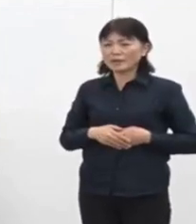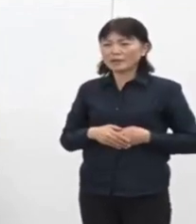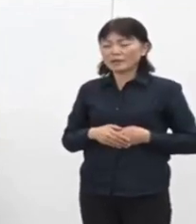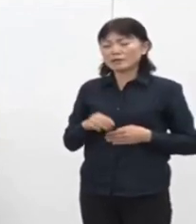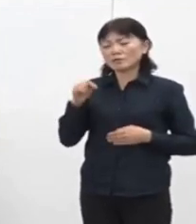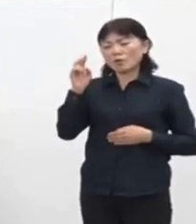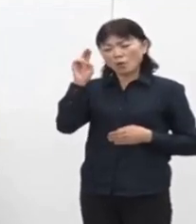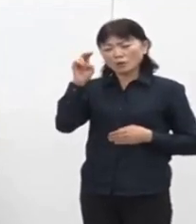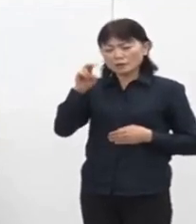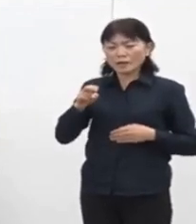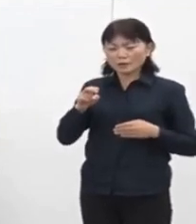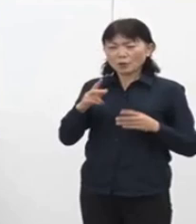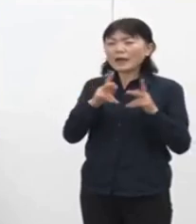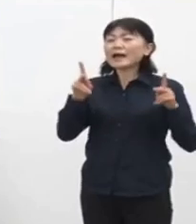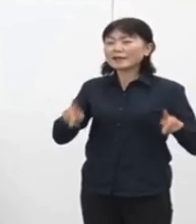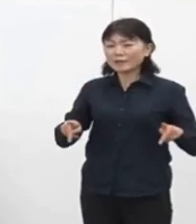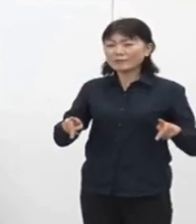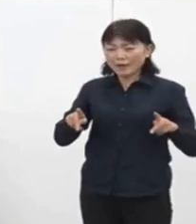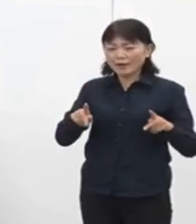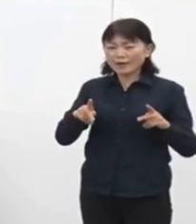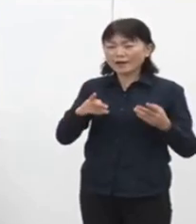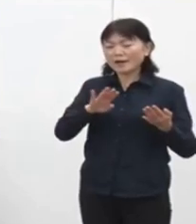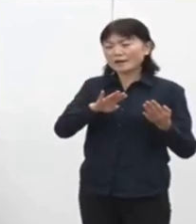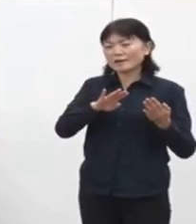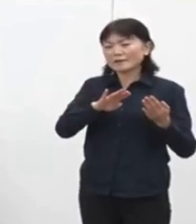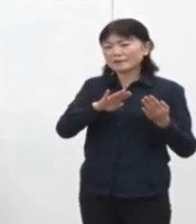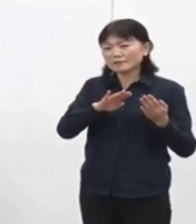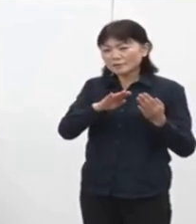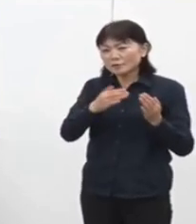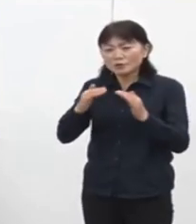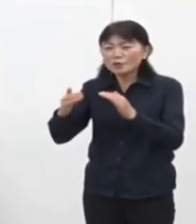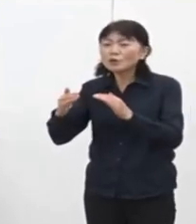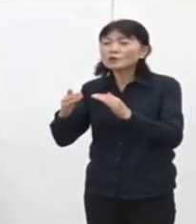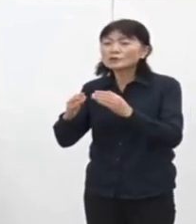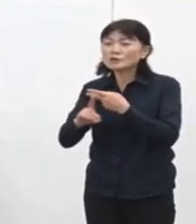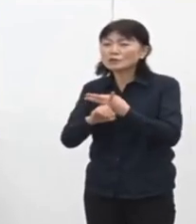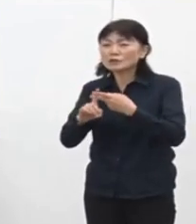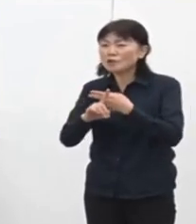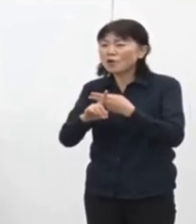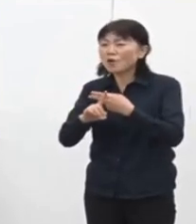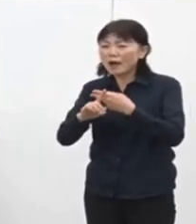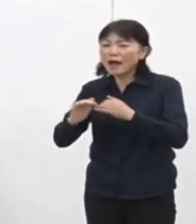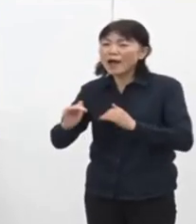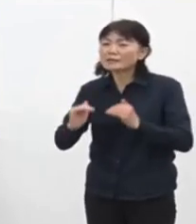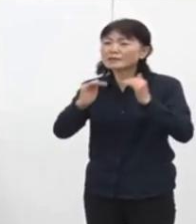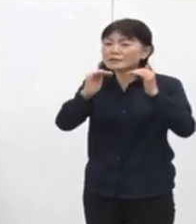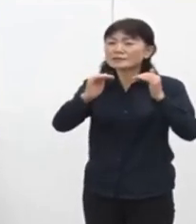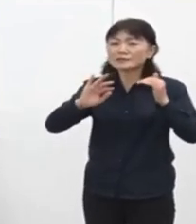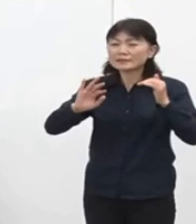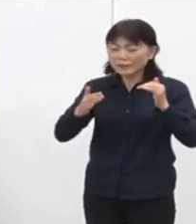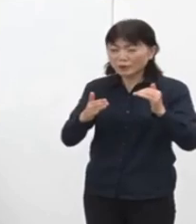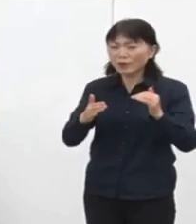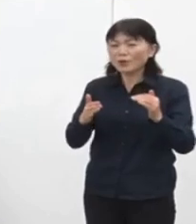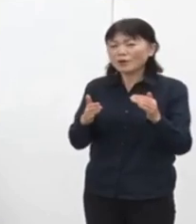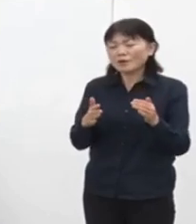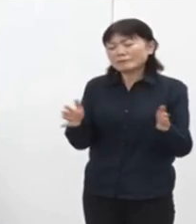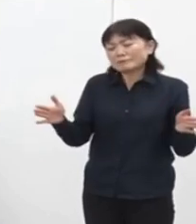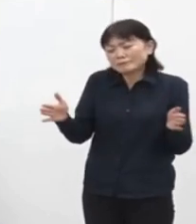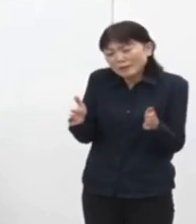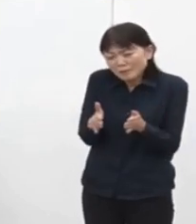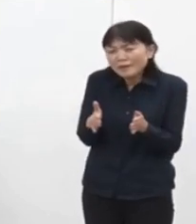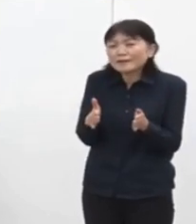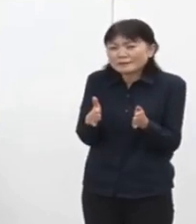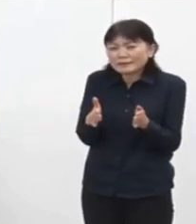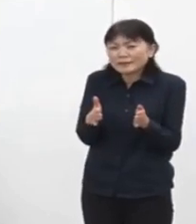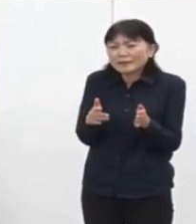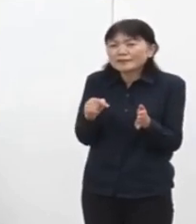の、まあ、面積が比較的こうキュッと狭隘になっている関係でですね、少しこうゆとりある空間や緑比率等に課